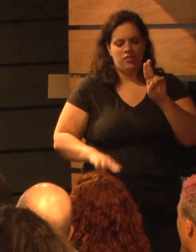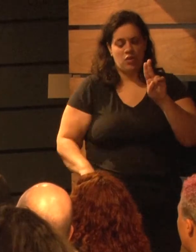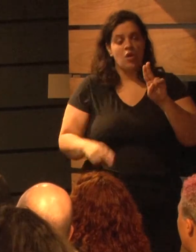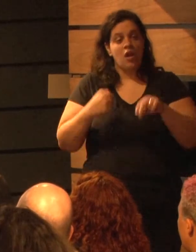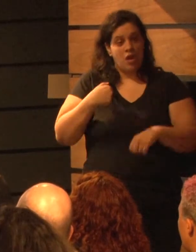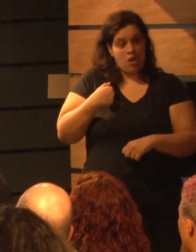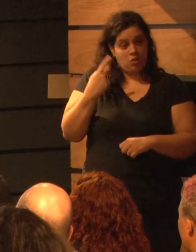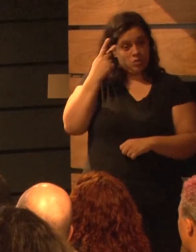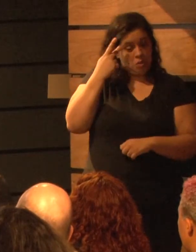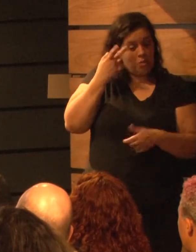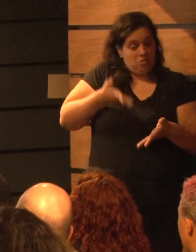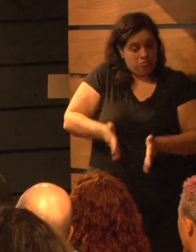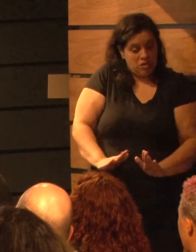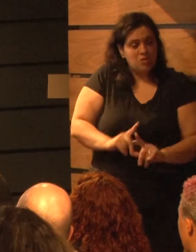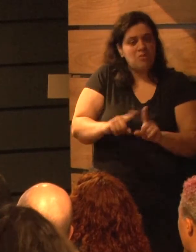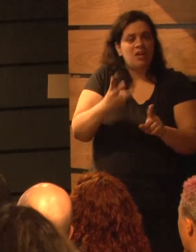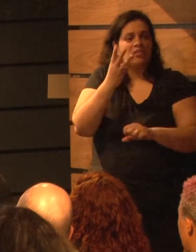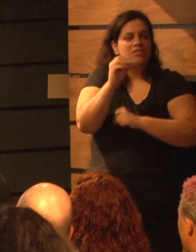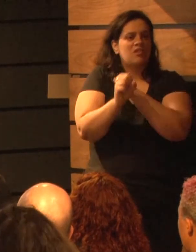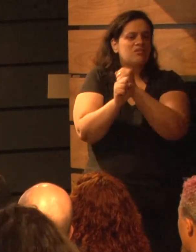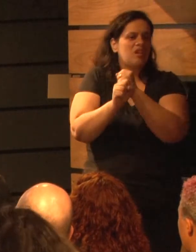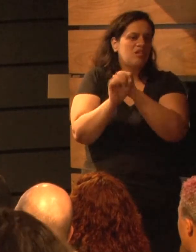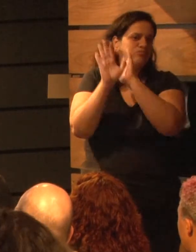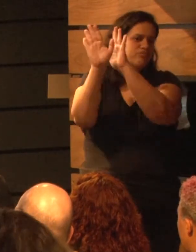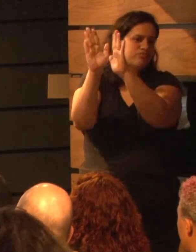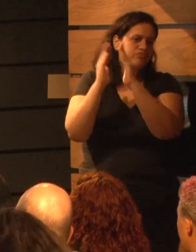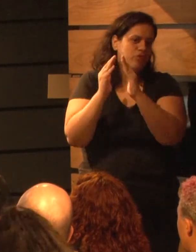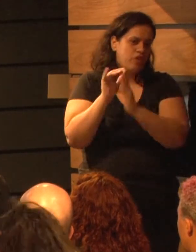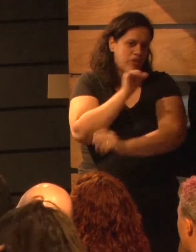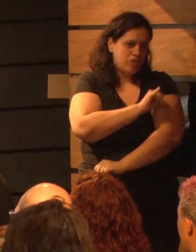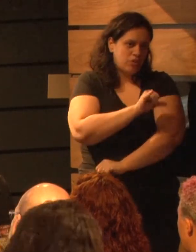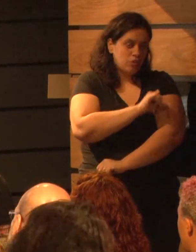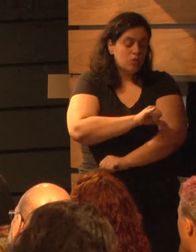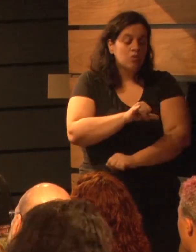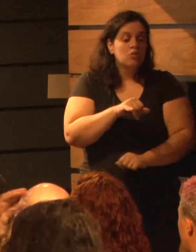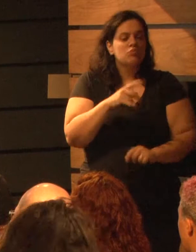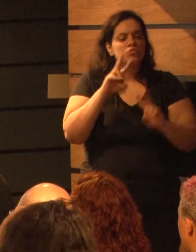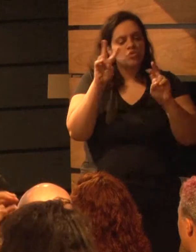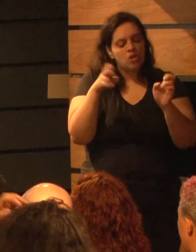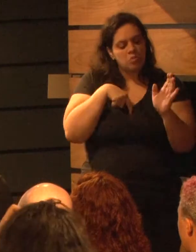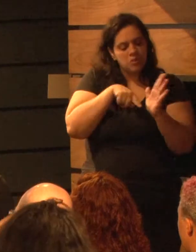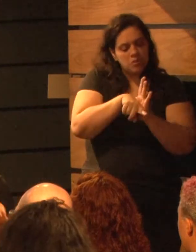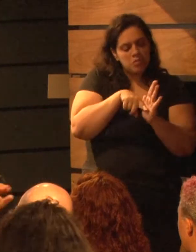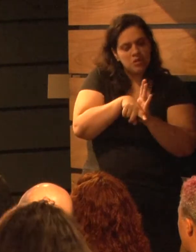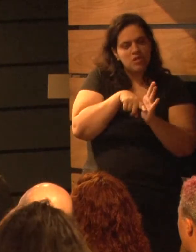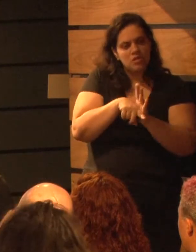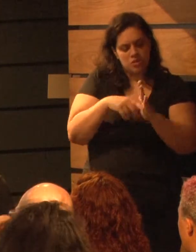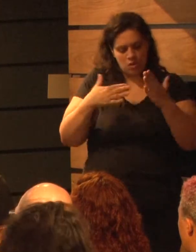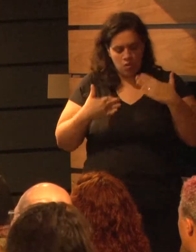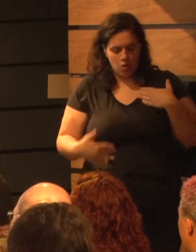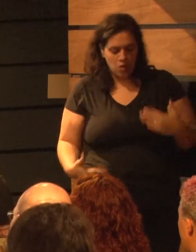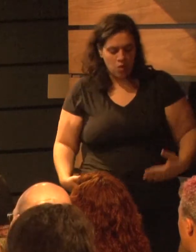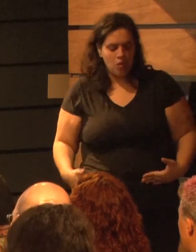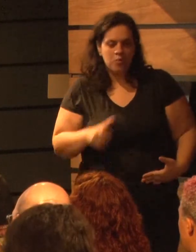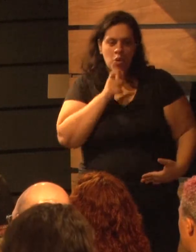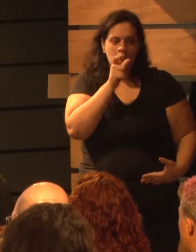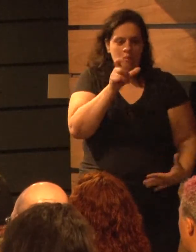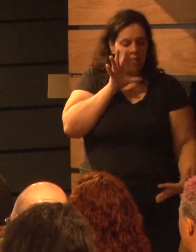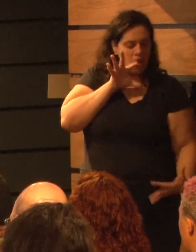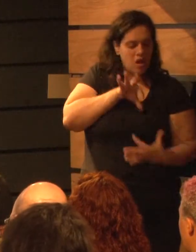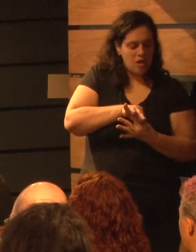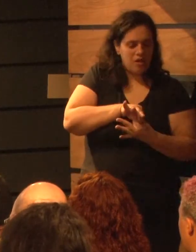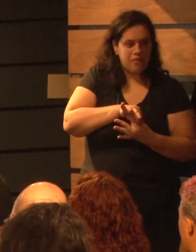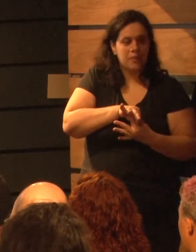mas eu moro mais de 30 anos lá. Gira em torno da minha pesquisa, que é pensar o corpo e a palavra em